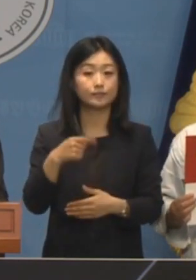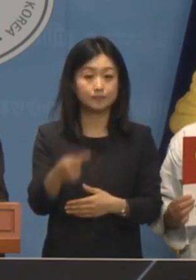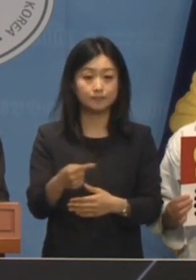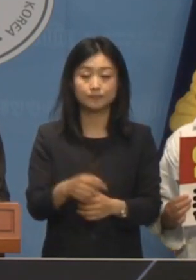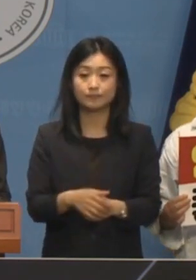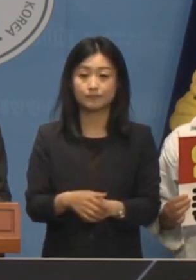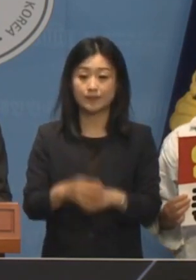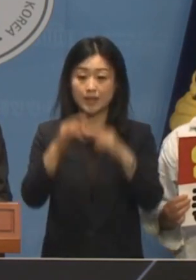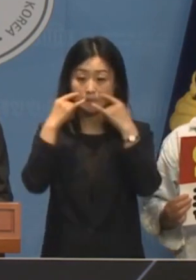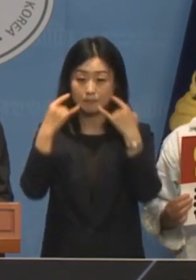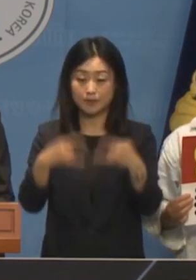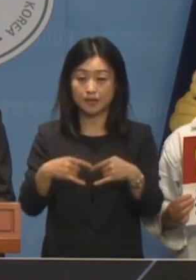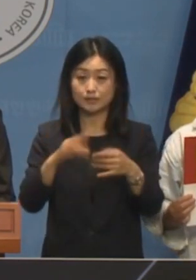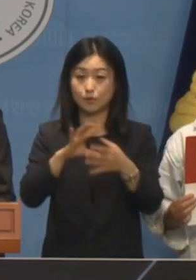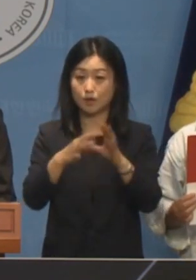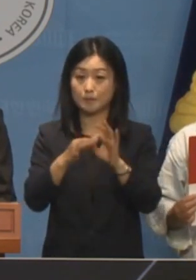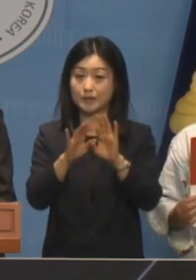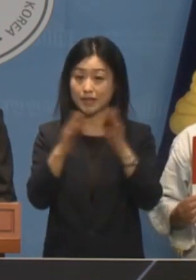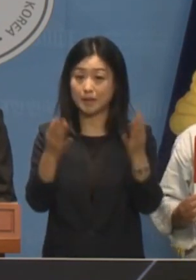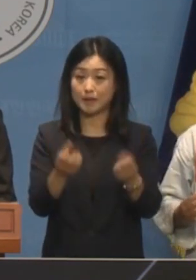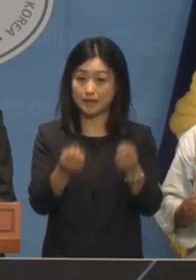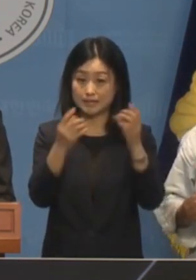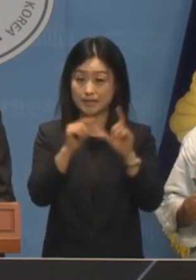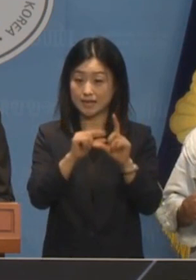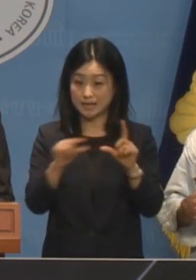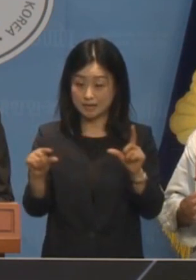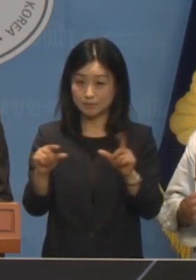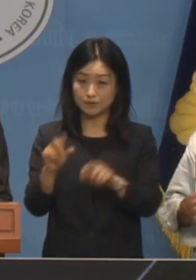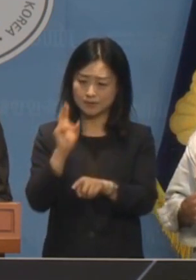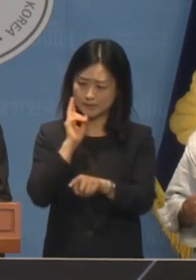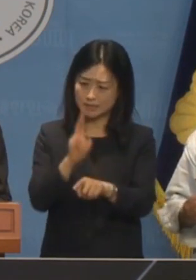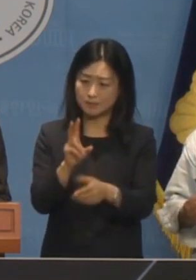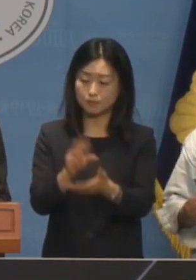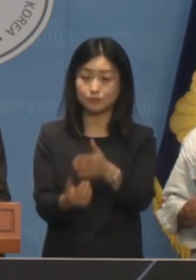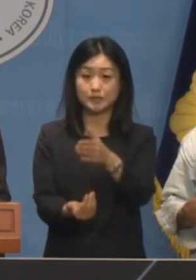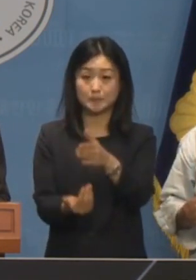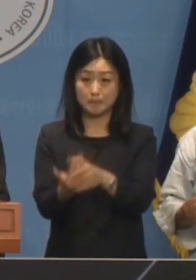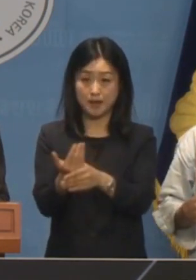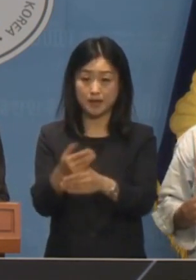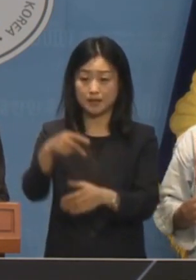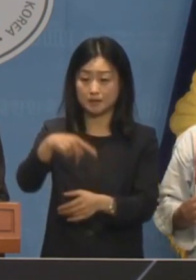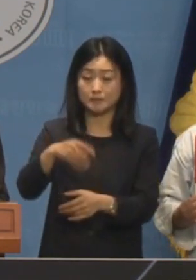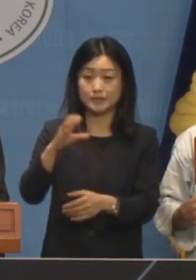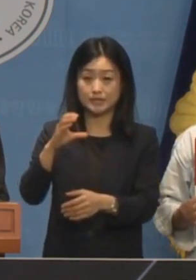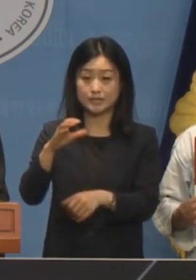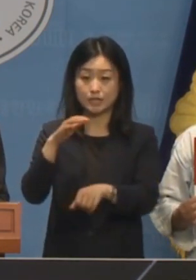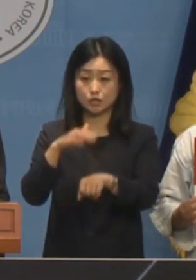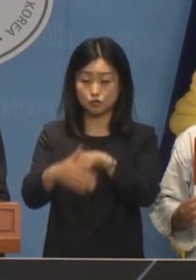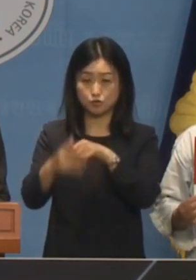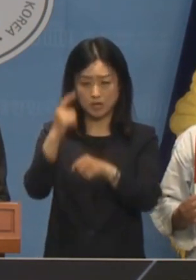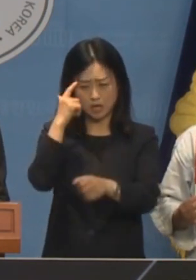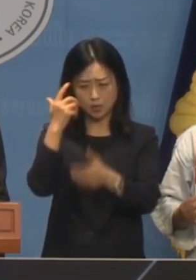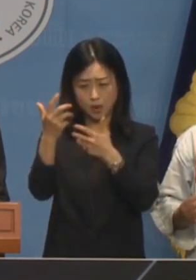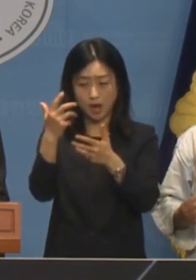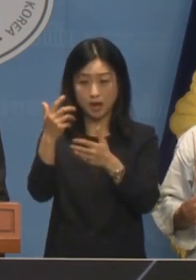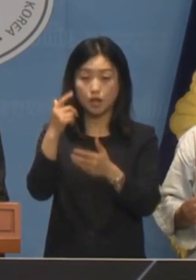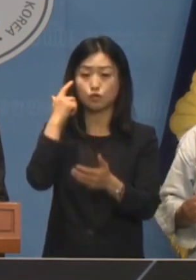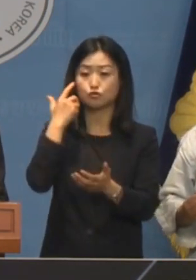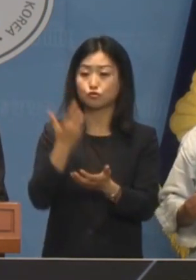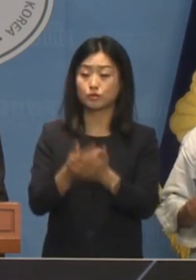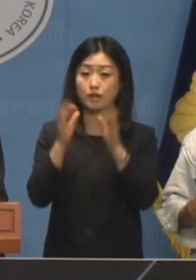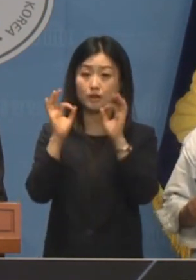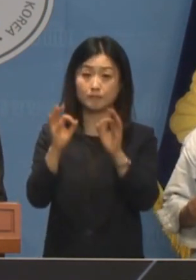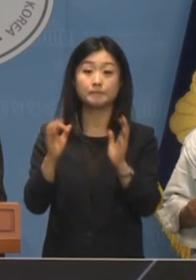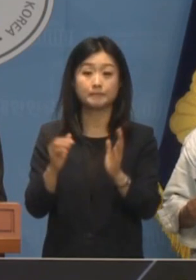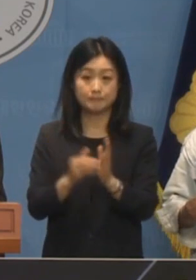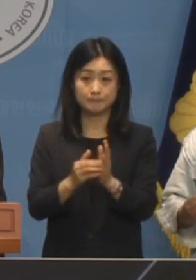우리는 이번 파리올림픽 개막식과 일부 종목의 야만성을 통해 전 세계가 PC주의 광풍에 휘말린 모습에 충격을 받고